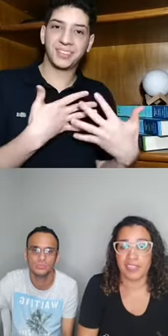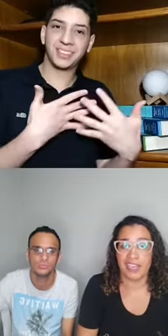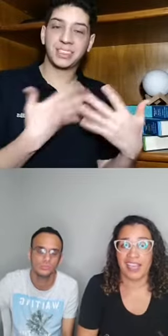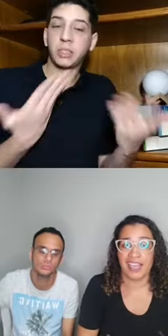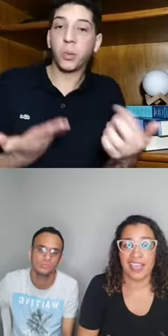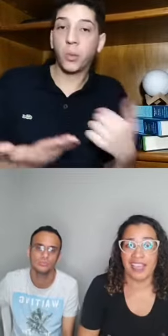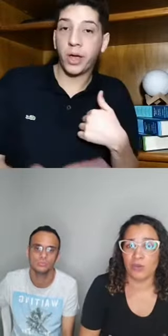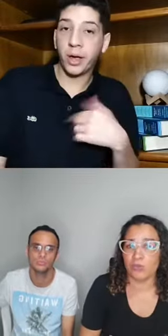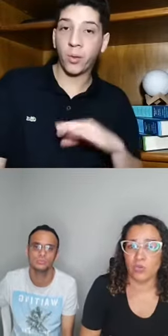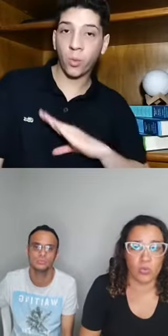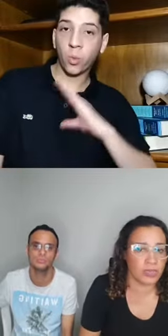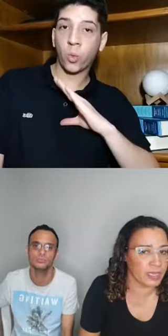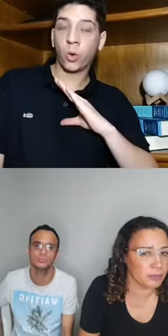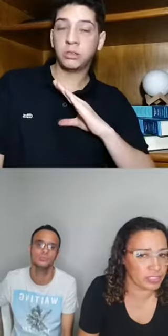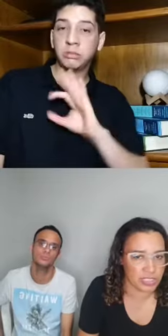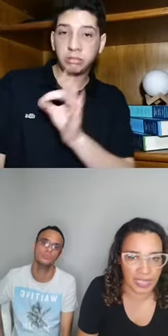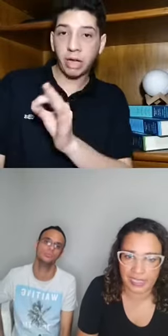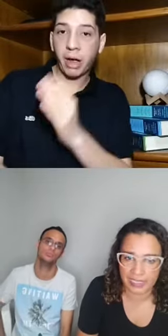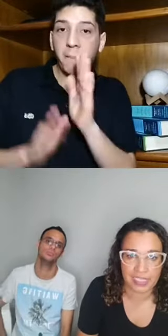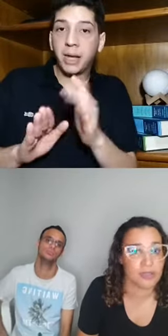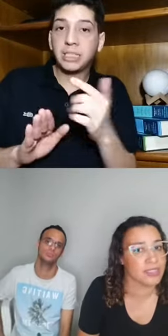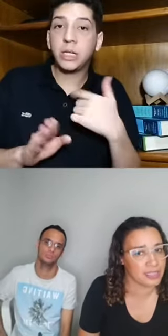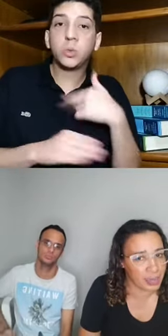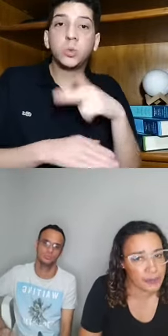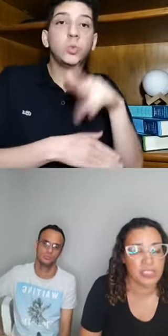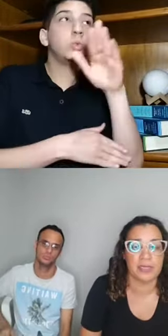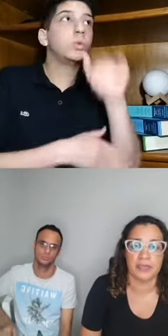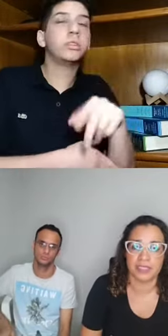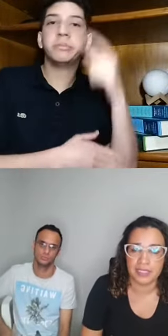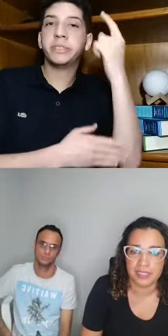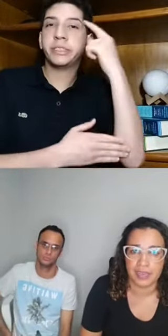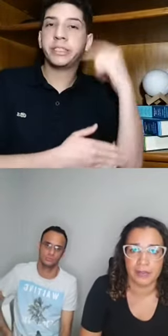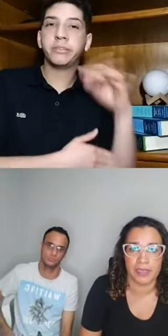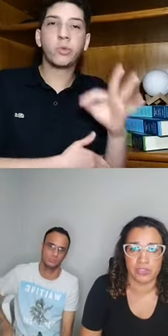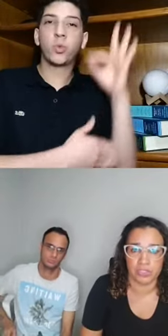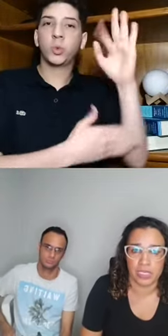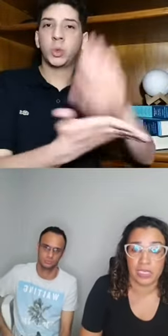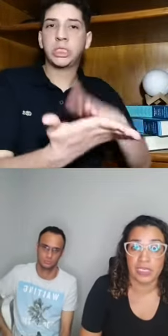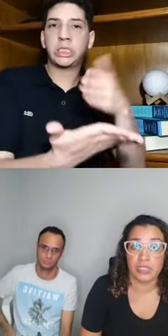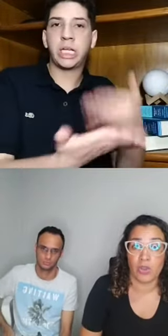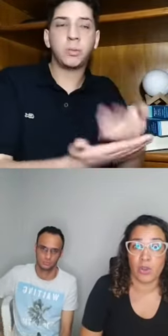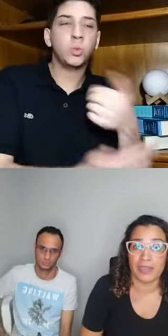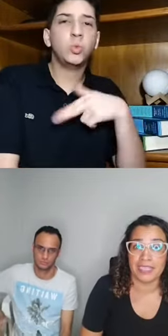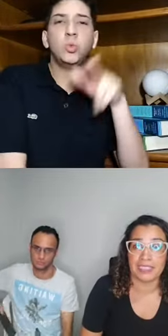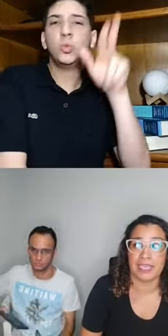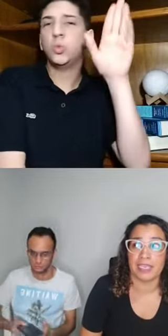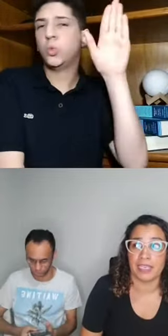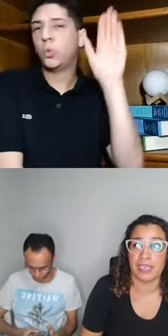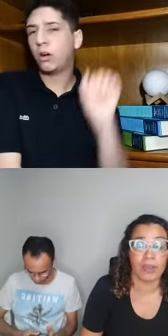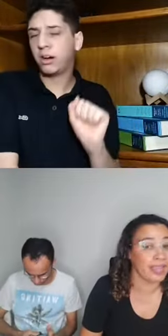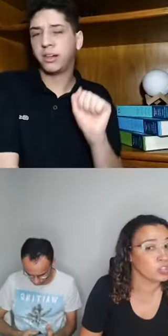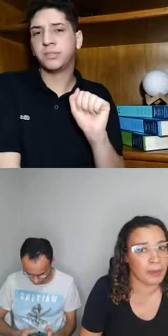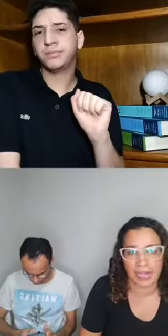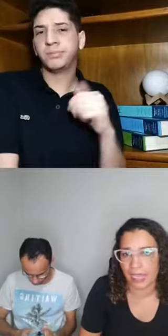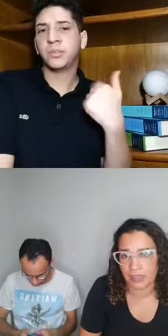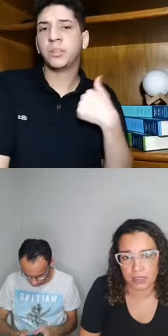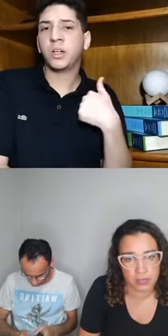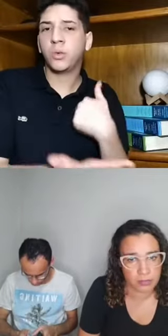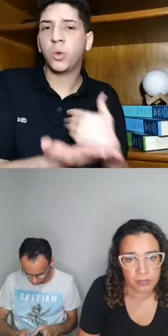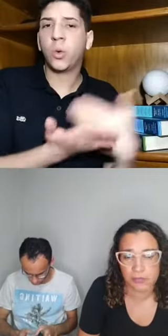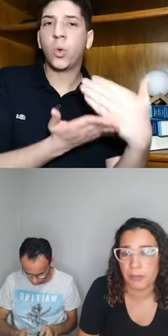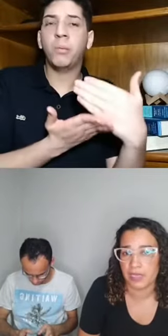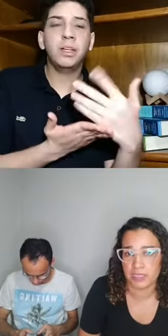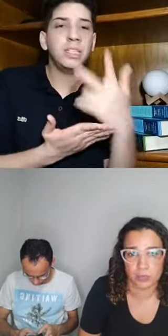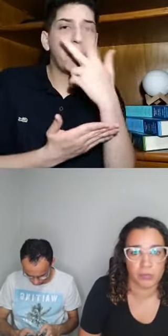coda, eu nunca imaginaria que eu sei intérprete de livros, sinceramente. Então, eu comecei assim, eu caí de